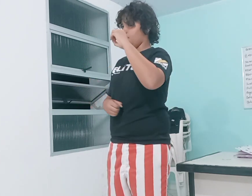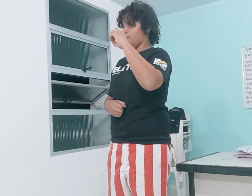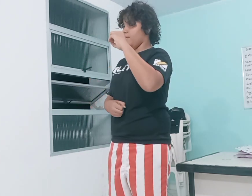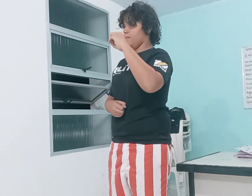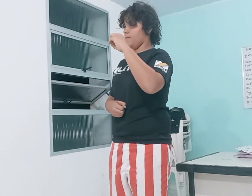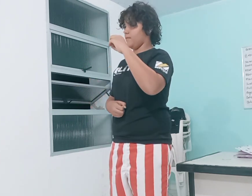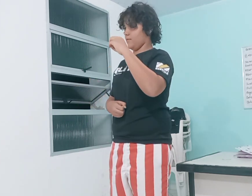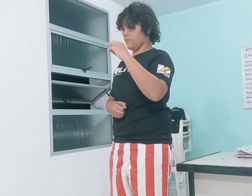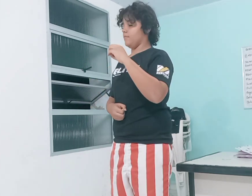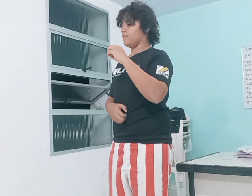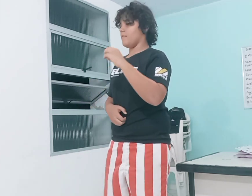20